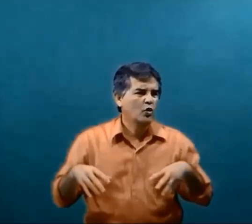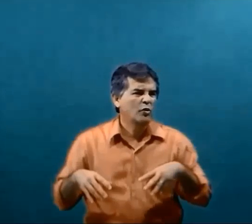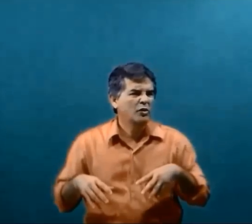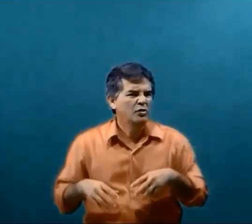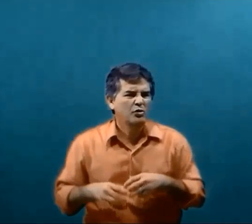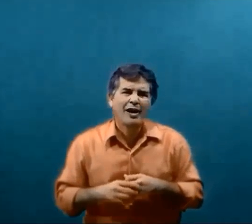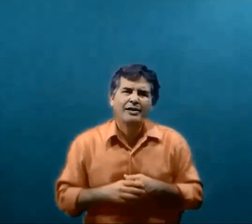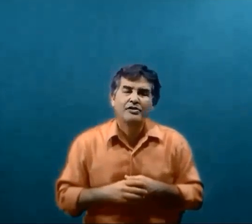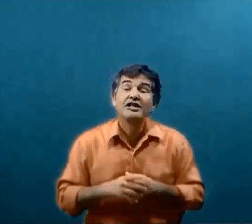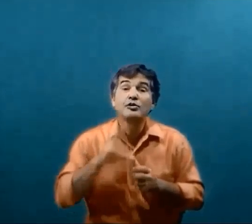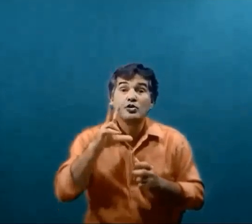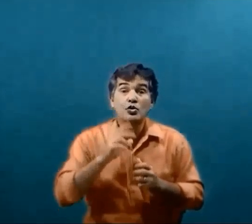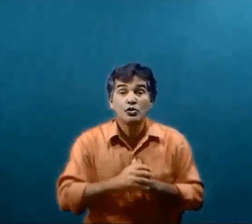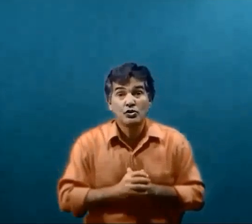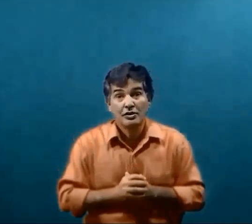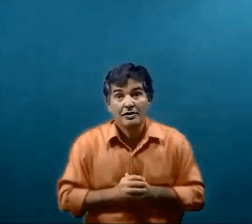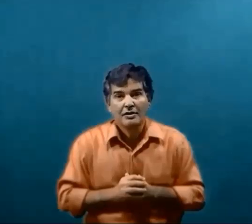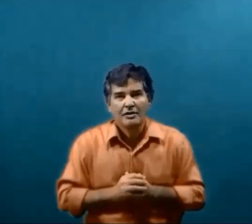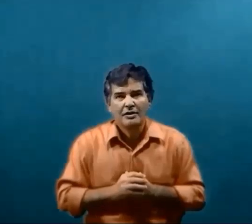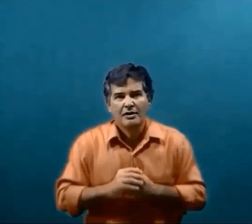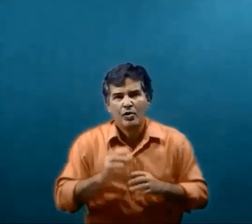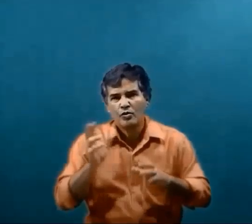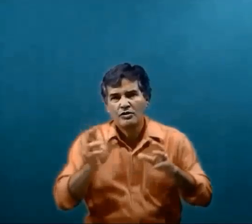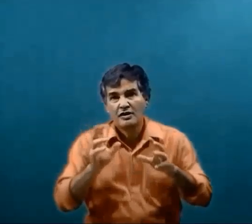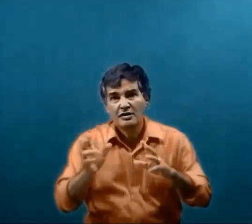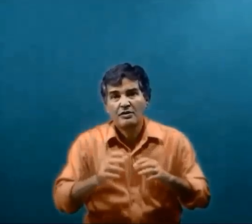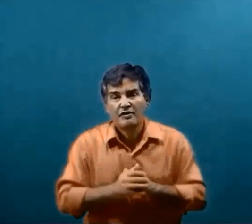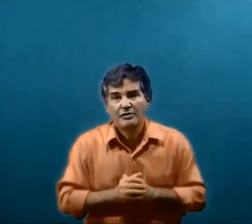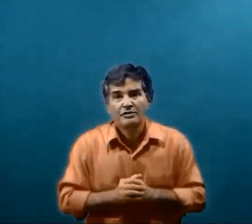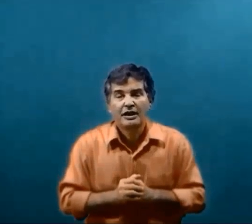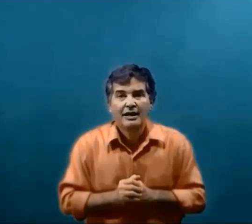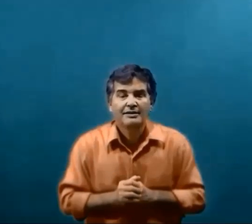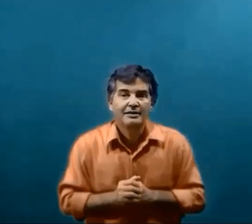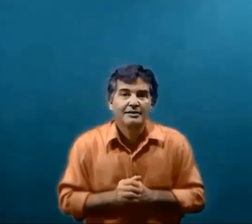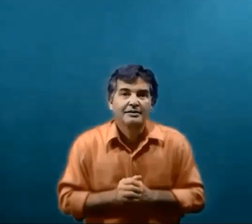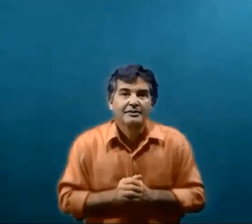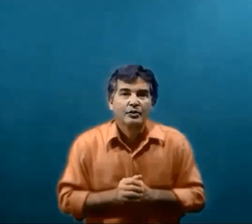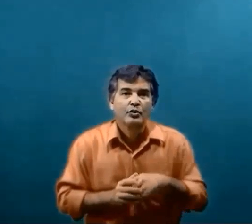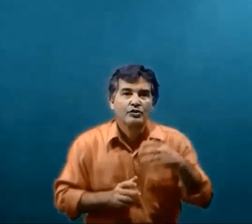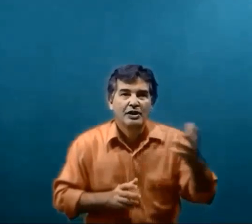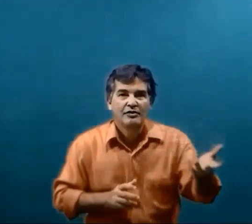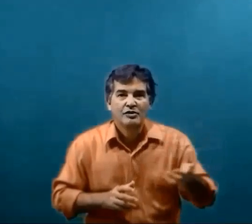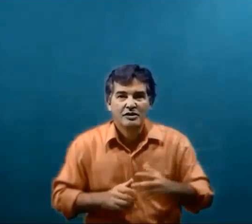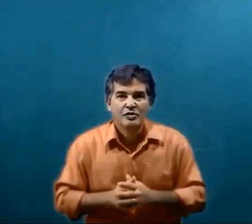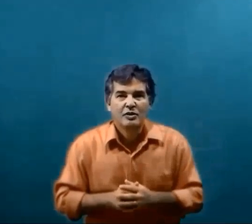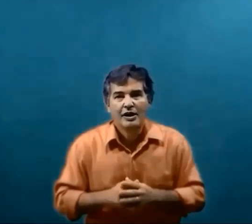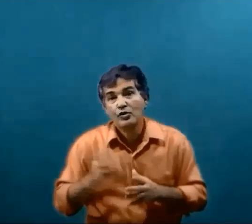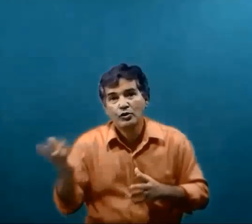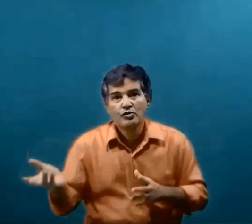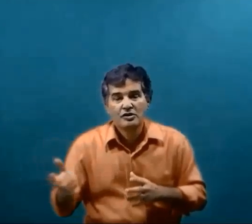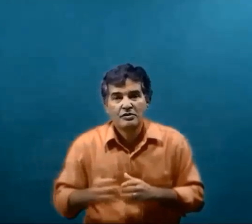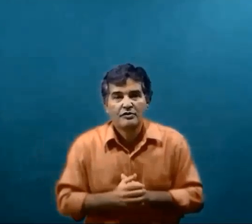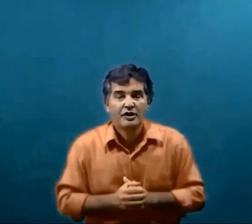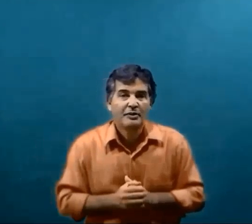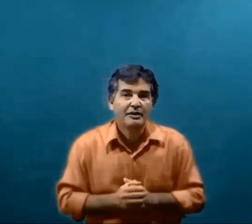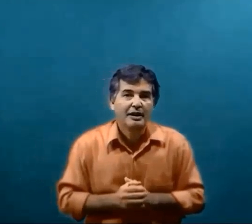grupo de uns 4, 5 surdos, alguns faziam a faculdade, outros estavam no ensino médio, outros no ensino fundamental,